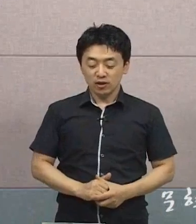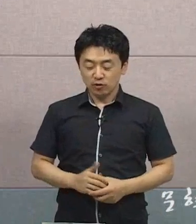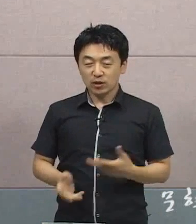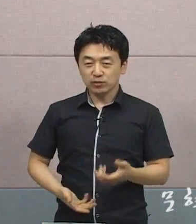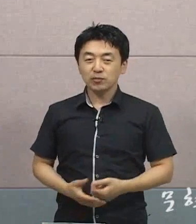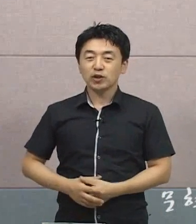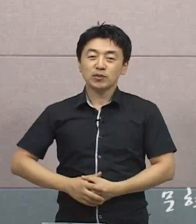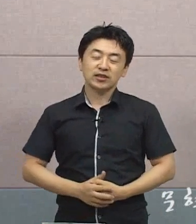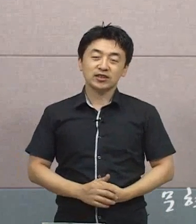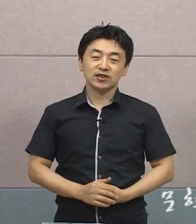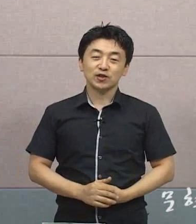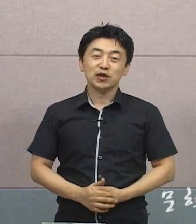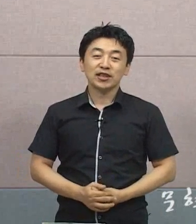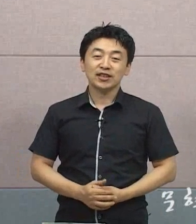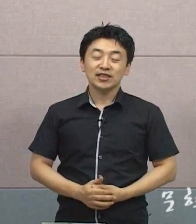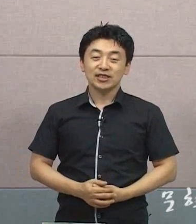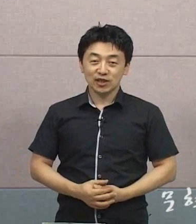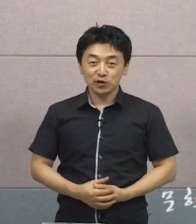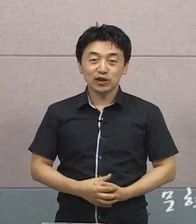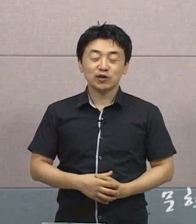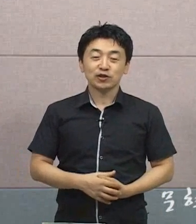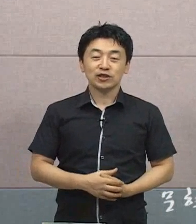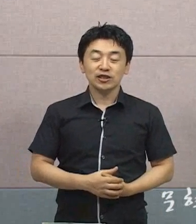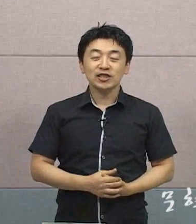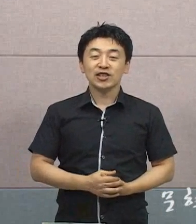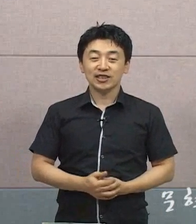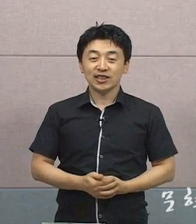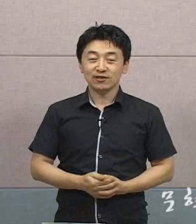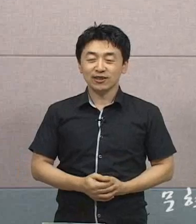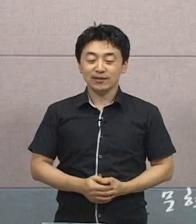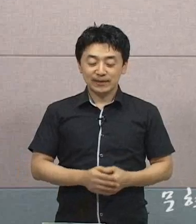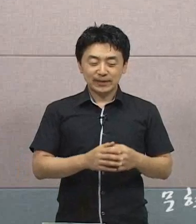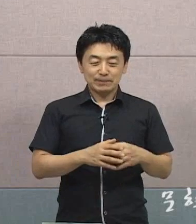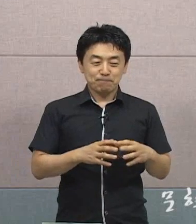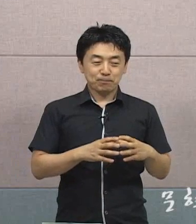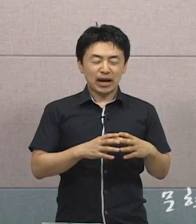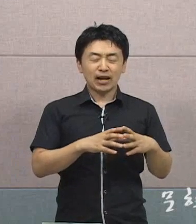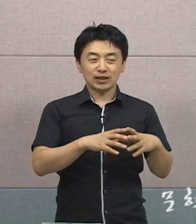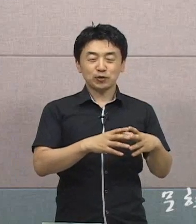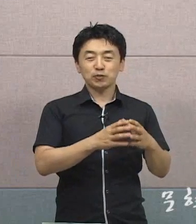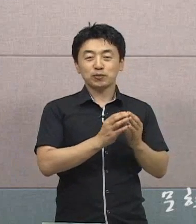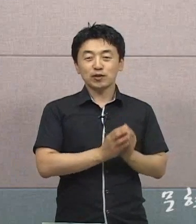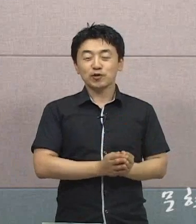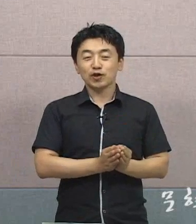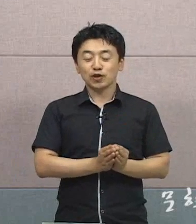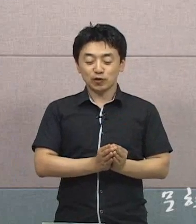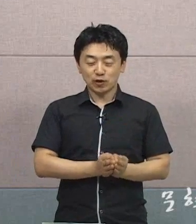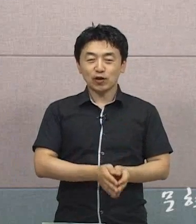수화가 부담이 되시면 안 되거든요. 수화가 즐거우셔야 되고요. 즐기셔야 되니까요. 네. 조금 더 부담을 줄여줘서 내가